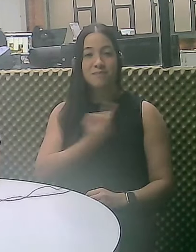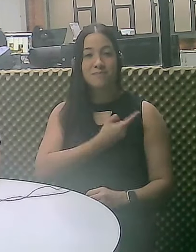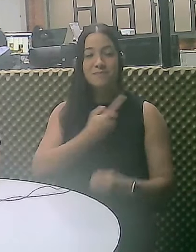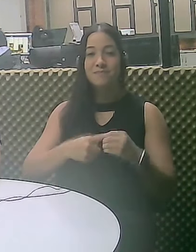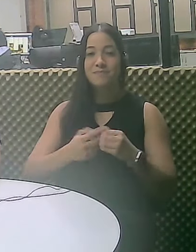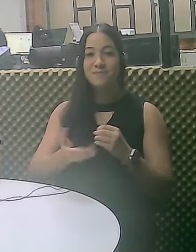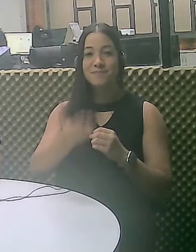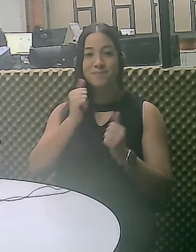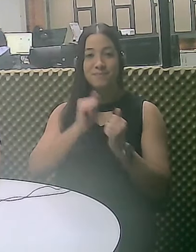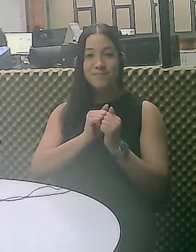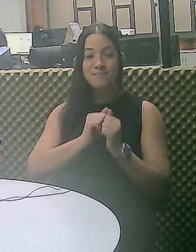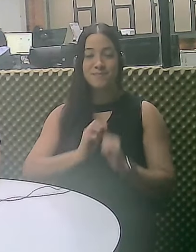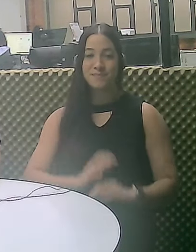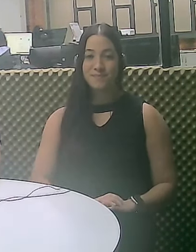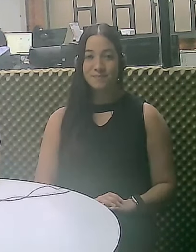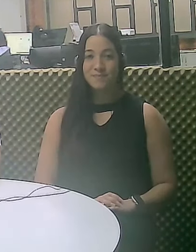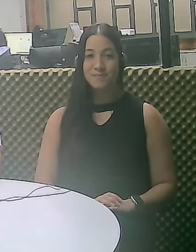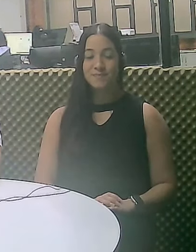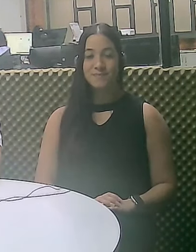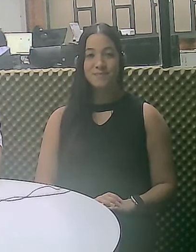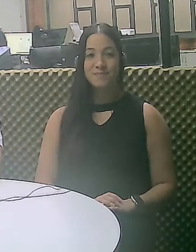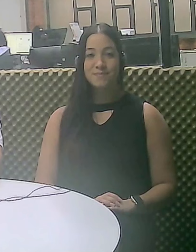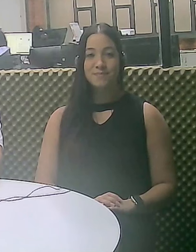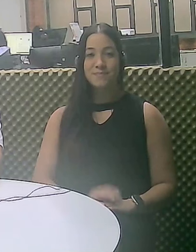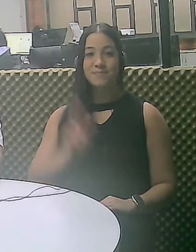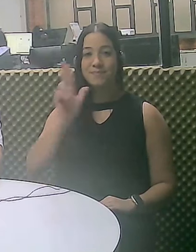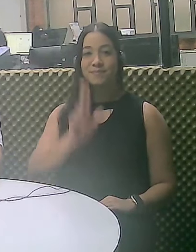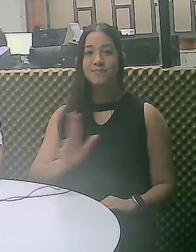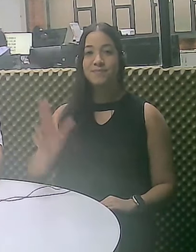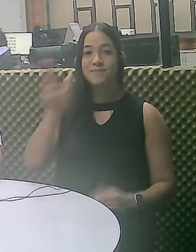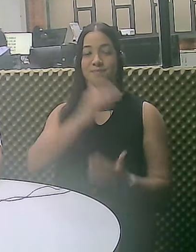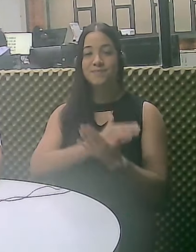Nossa Cidade. Vem com a gente!